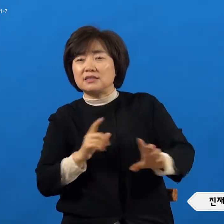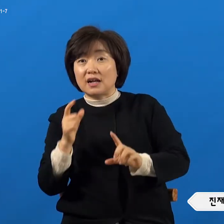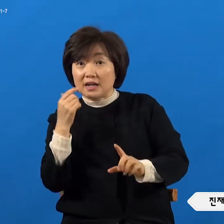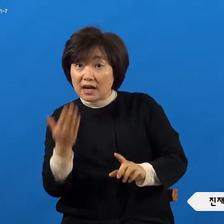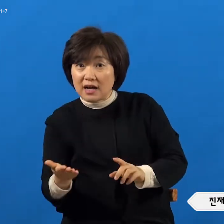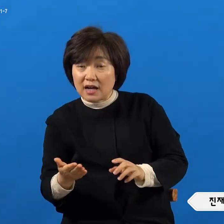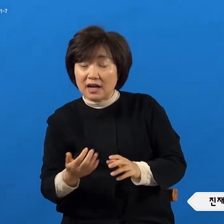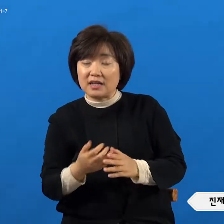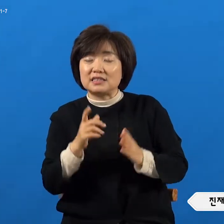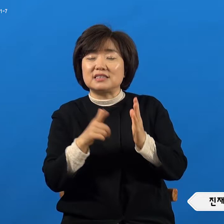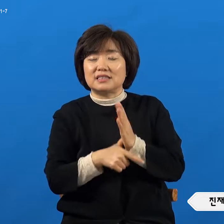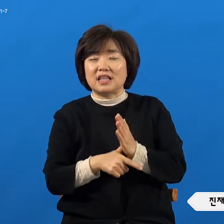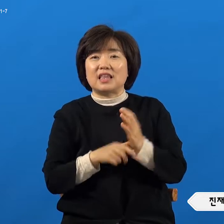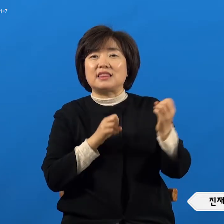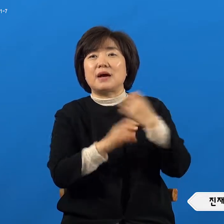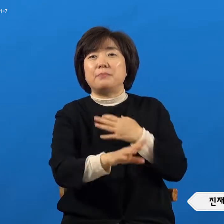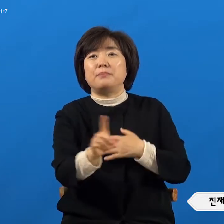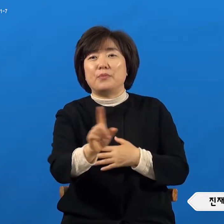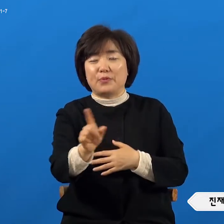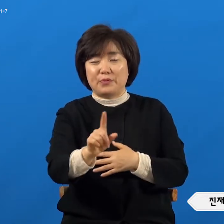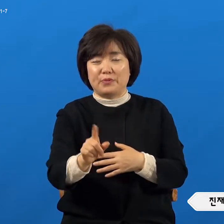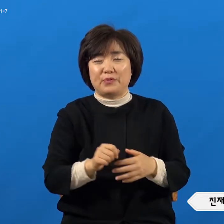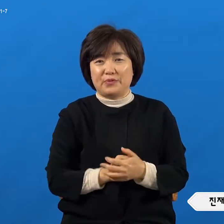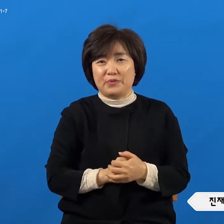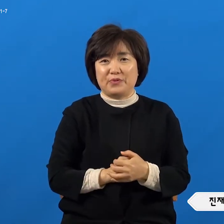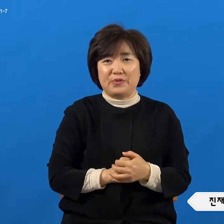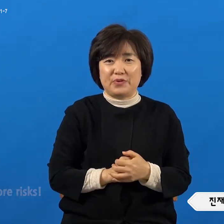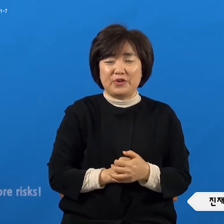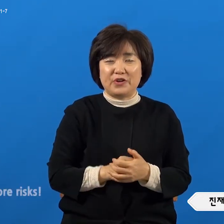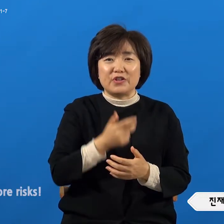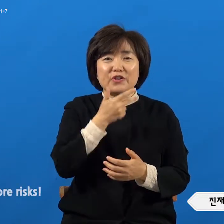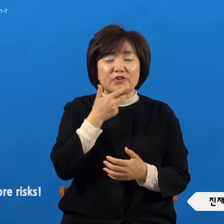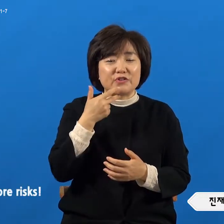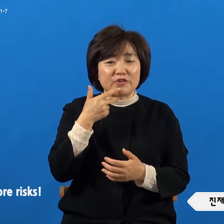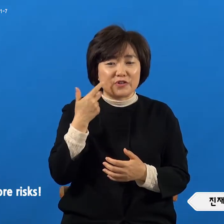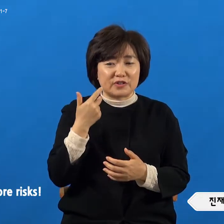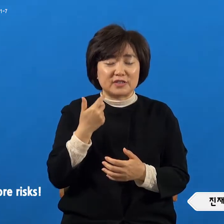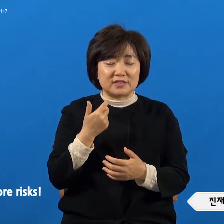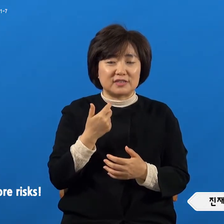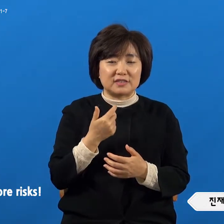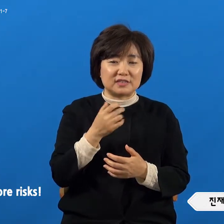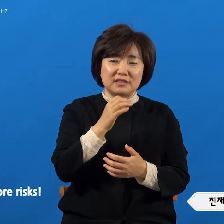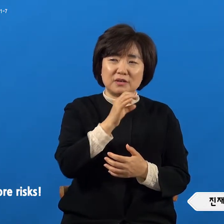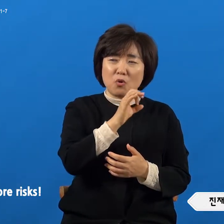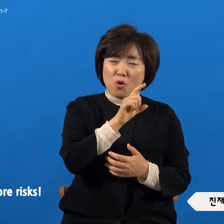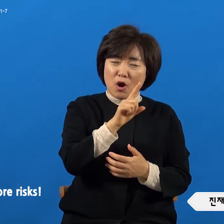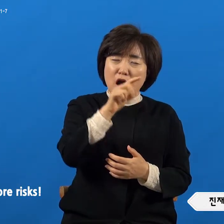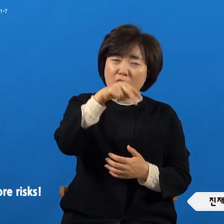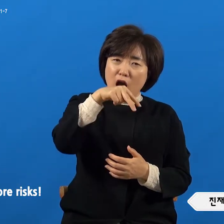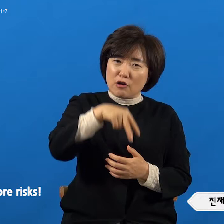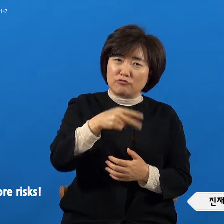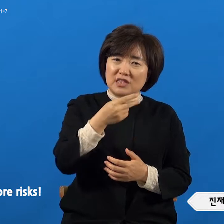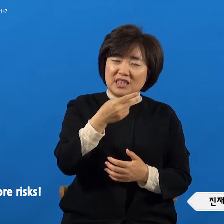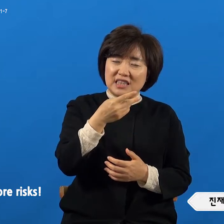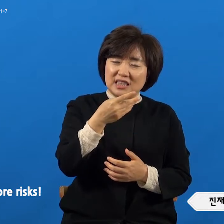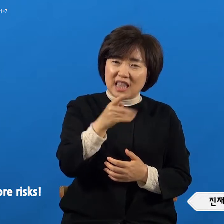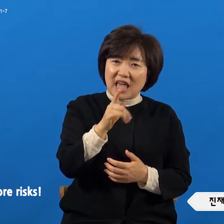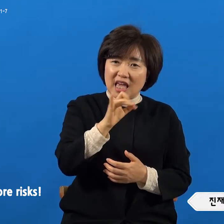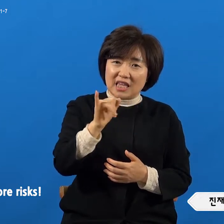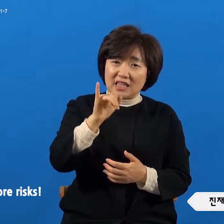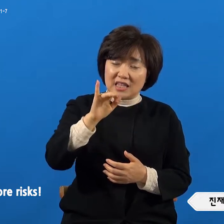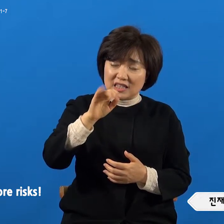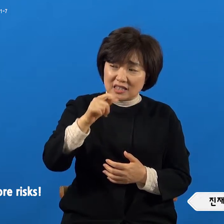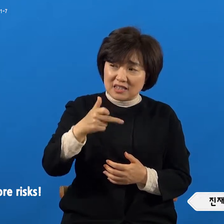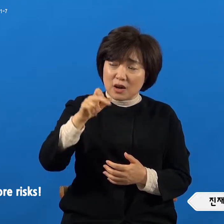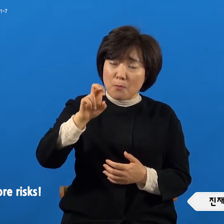제일 많이 나왔던 답이 이거였습니다. 영어로는 I'll take more risks. 내가